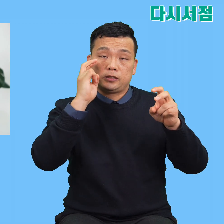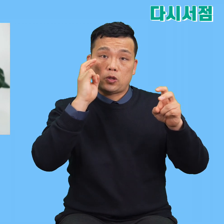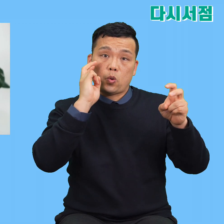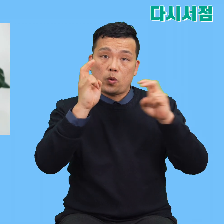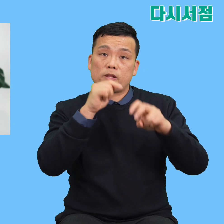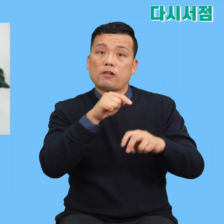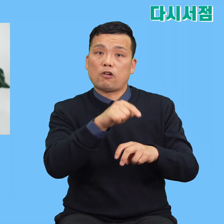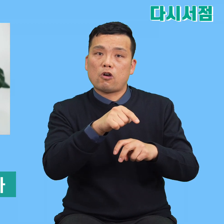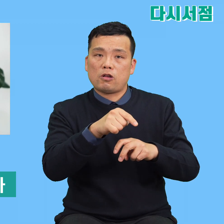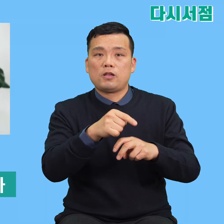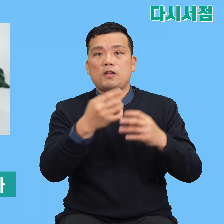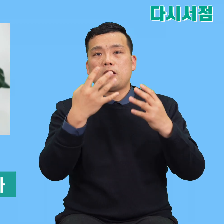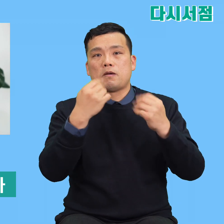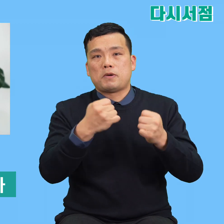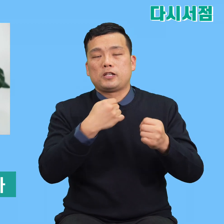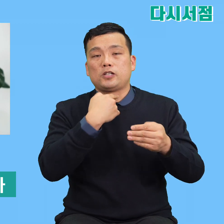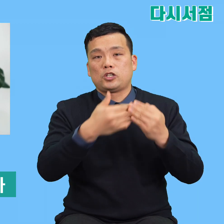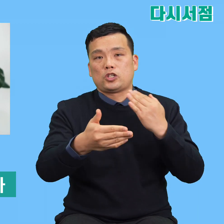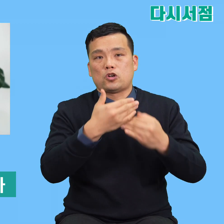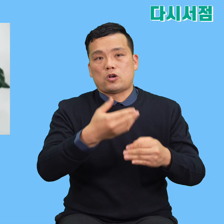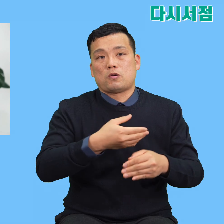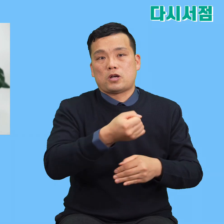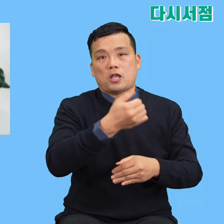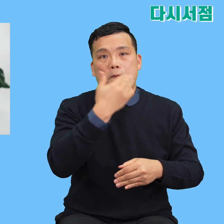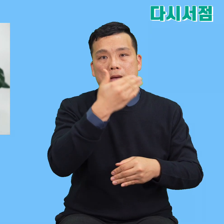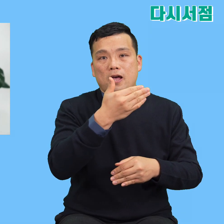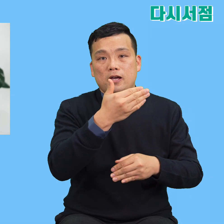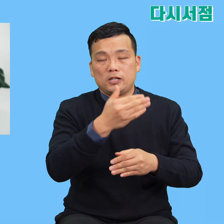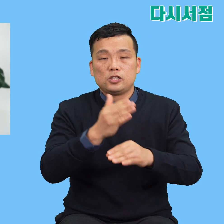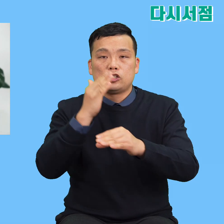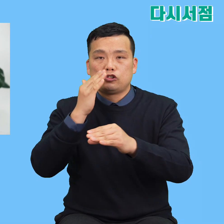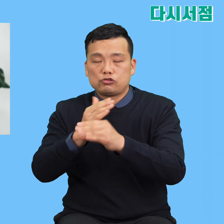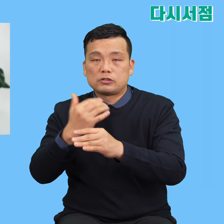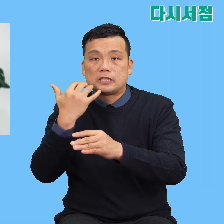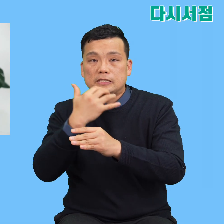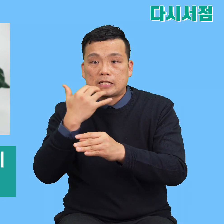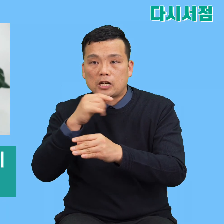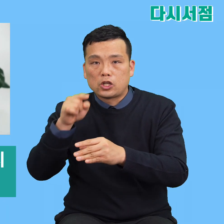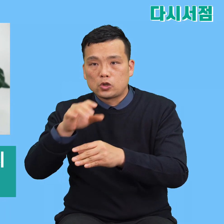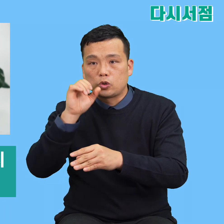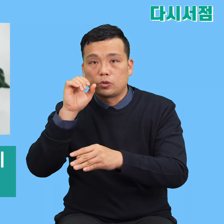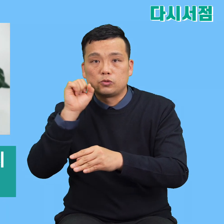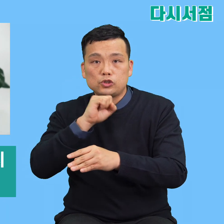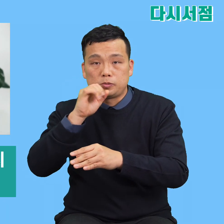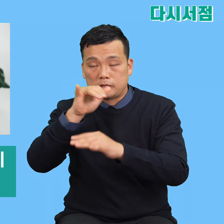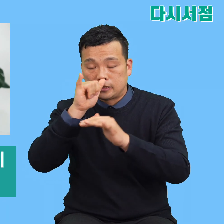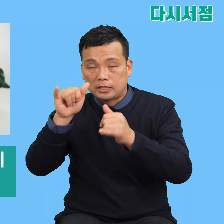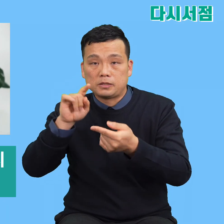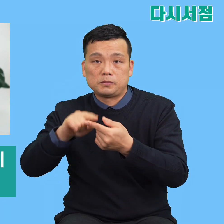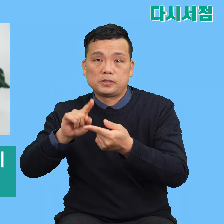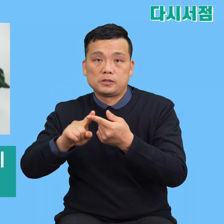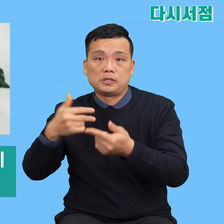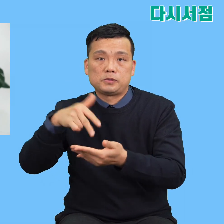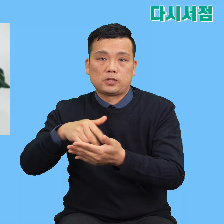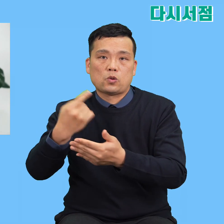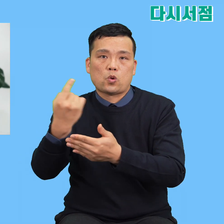출판물들을 대하는 대형 서점에 가면 얼마든지 찾을 수 있으니까 그 중간색들을 좋아하는 모든 사람들이 독립서점을 좋아할 수 있지 않을까라고